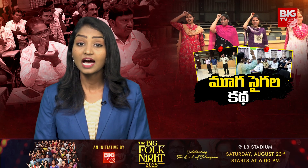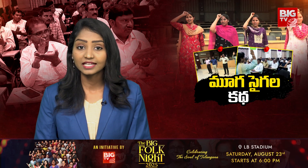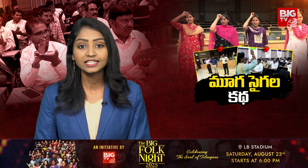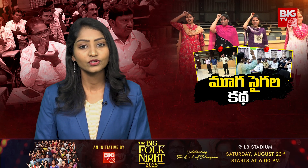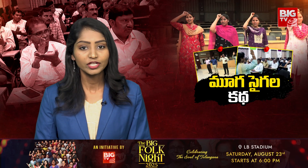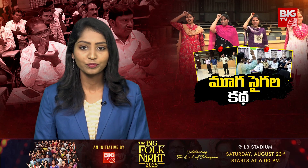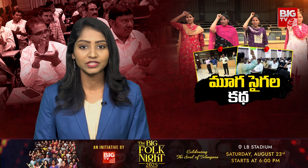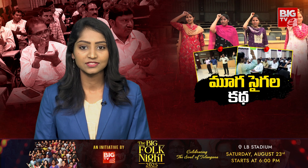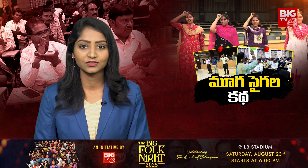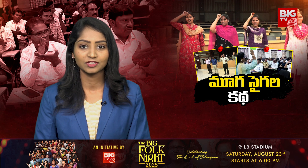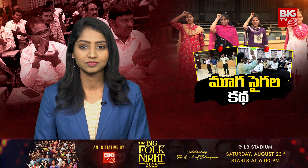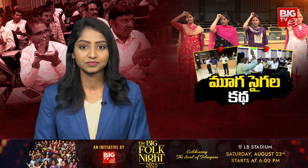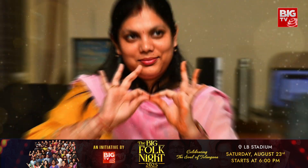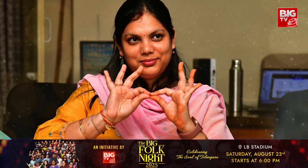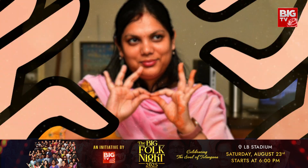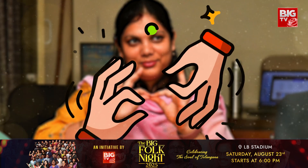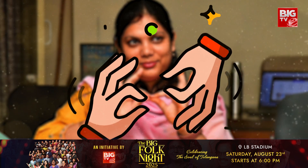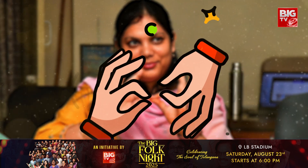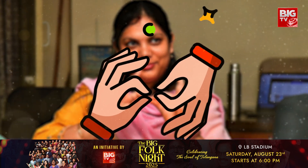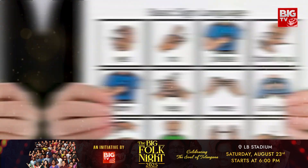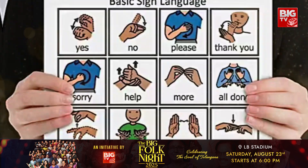చుట్టారు. అదేంటో ఇప్పుడు తెలుసుకుందాం.